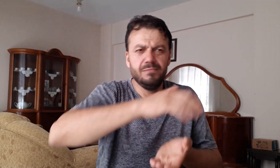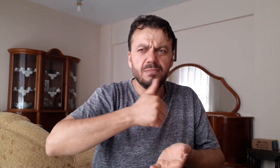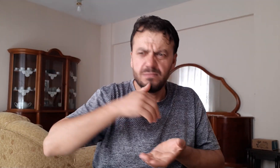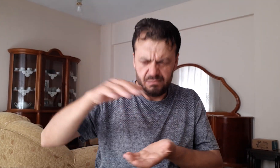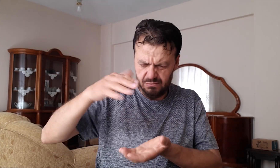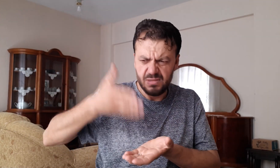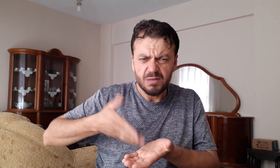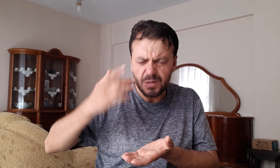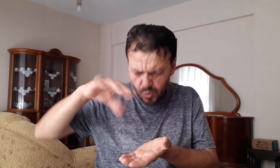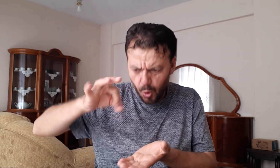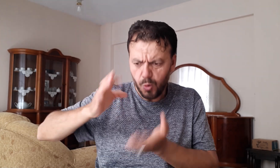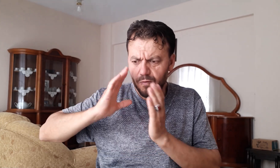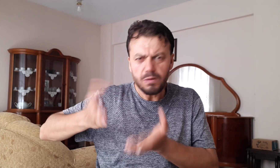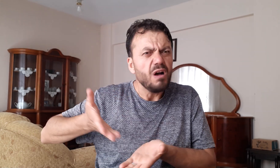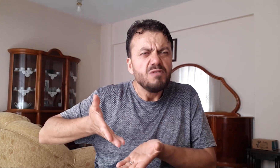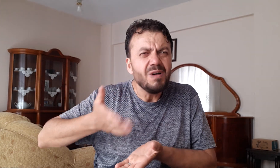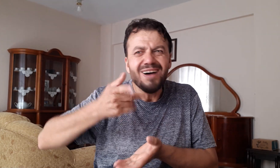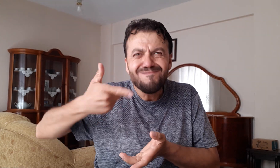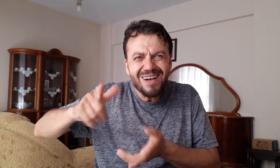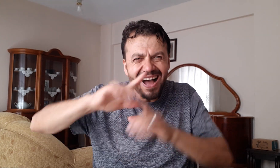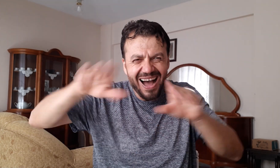altınları ona vermiş. Demiş ki bu altınlar senin.